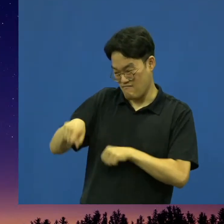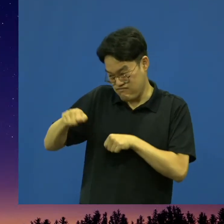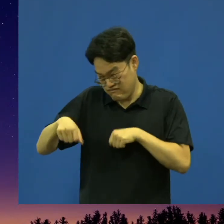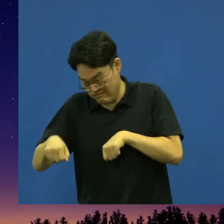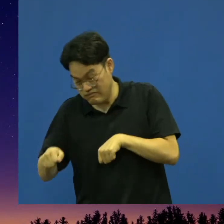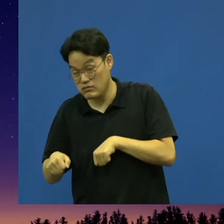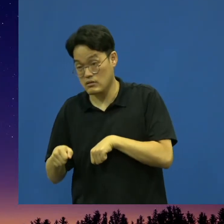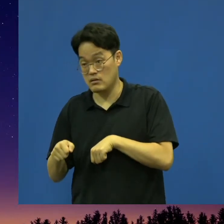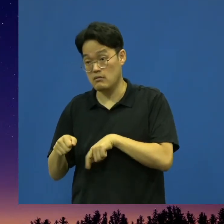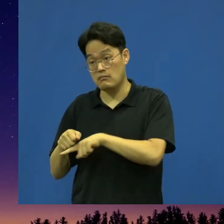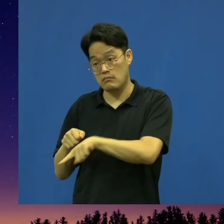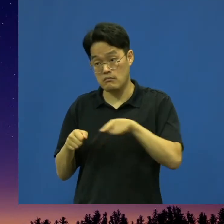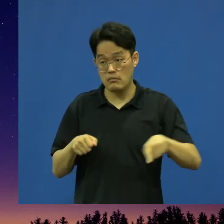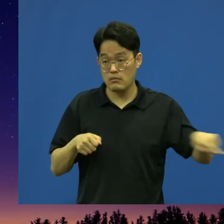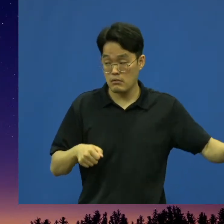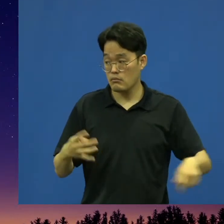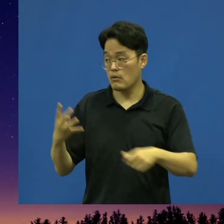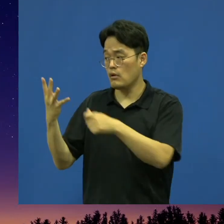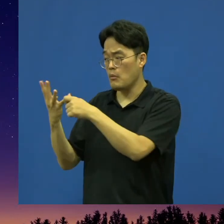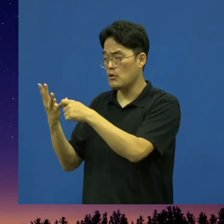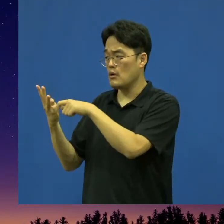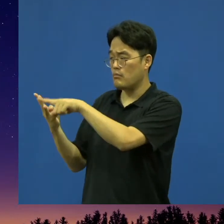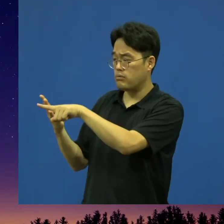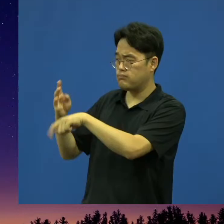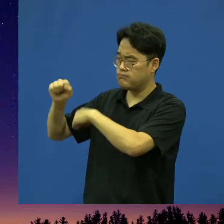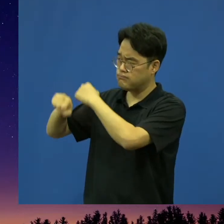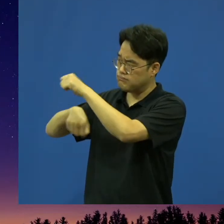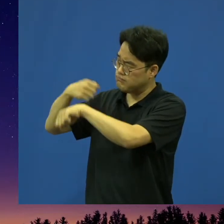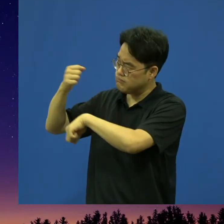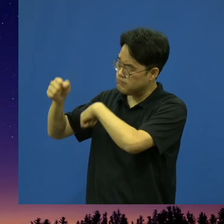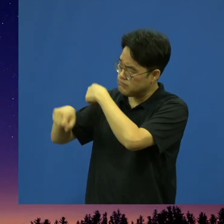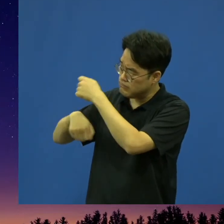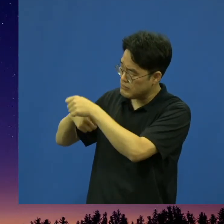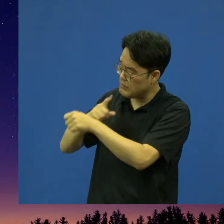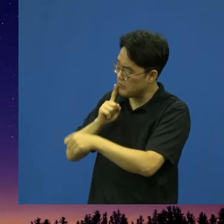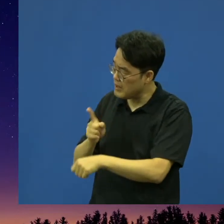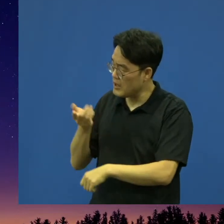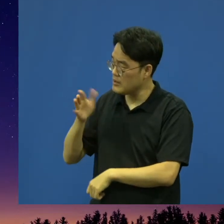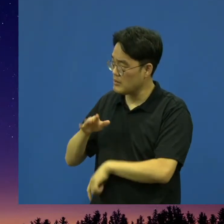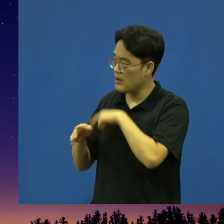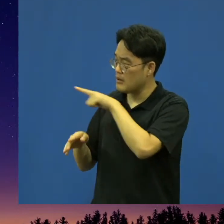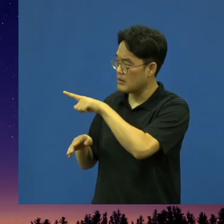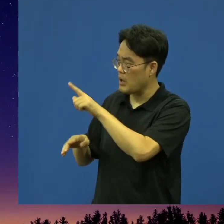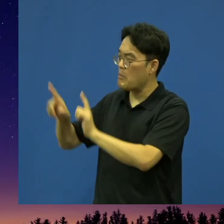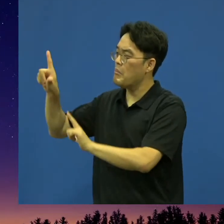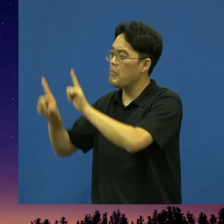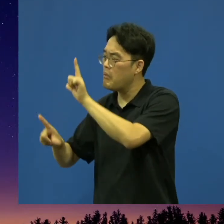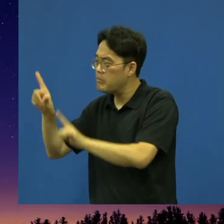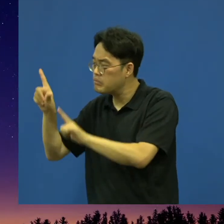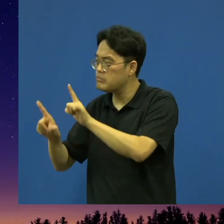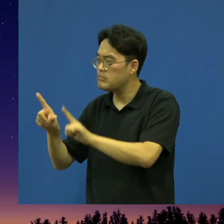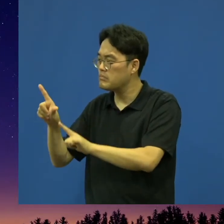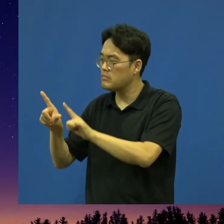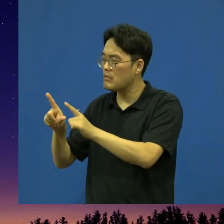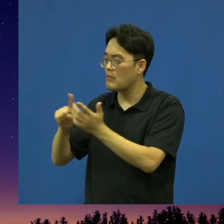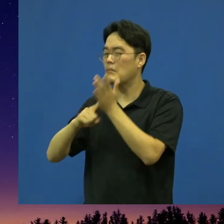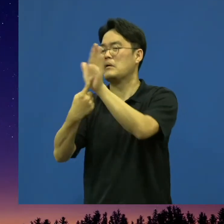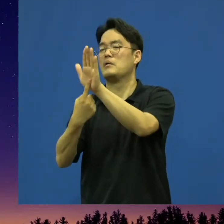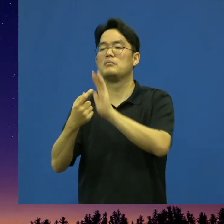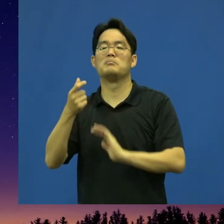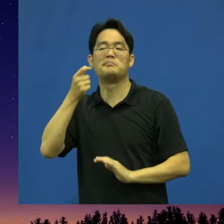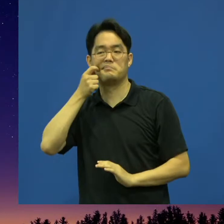비교했는데 넷째 짐승은 짐승이라고 말은 하지만 무엇에다 비유를 못해요.